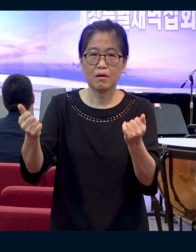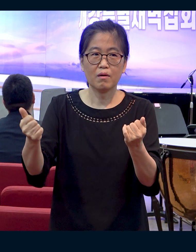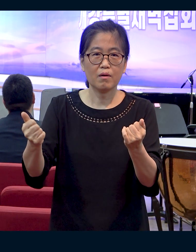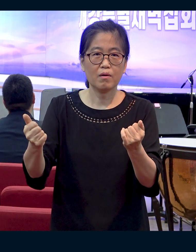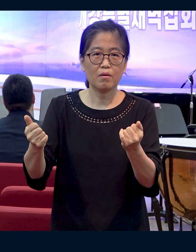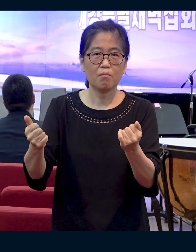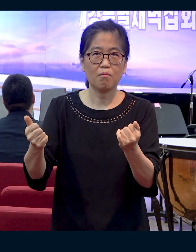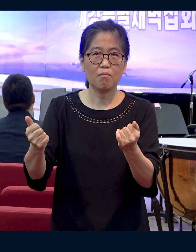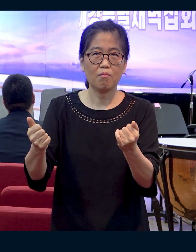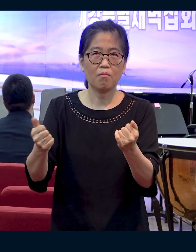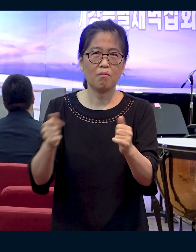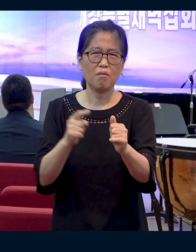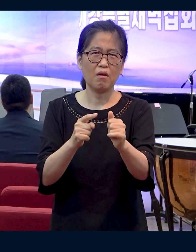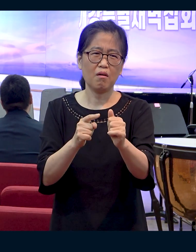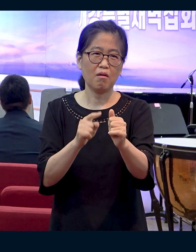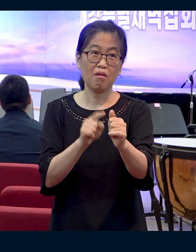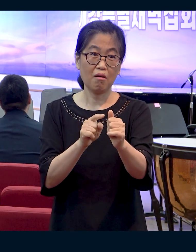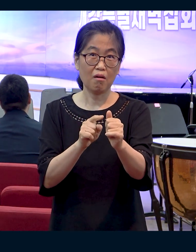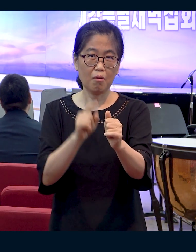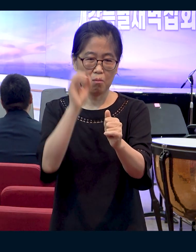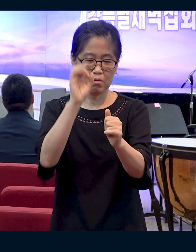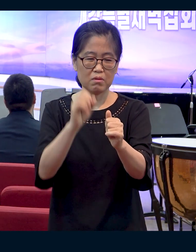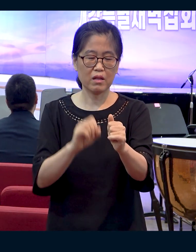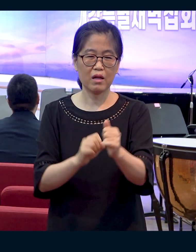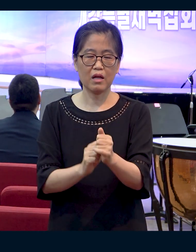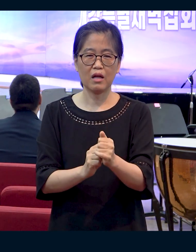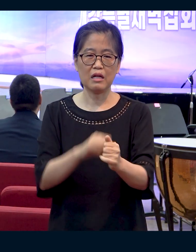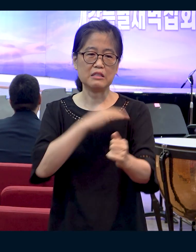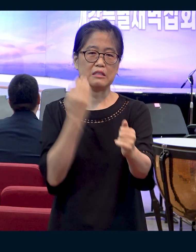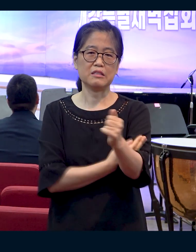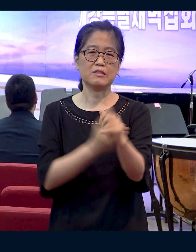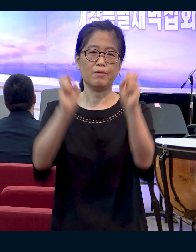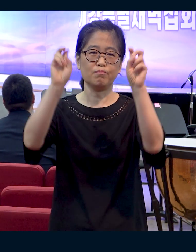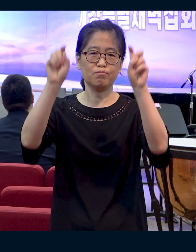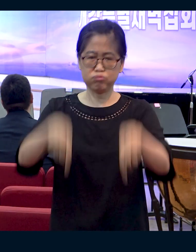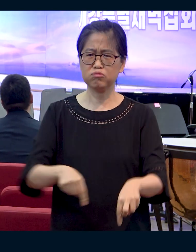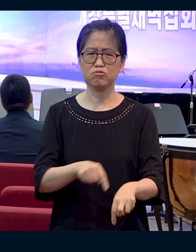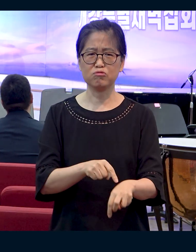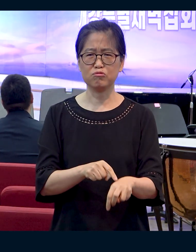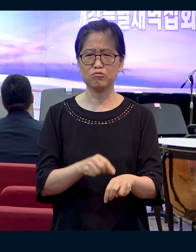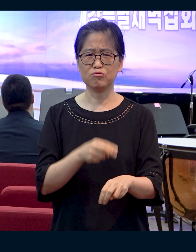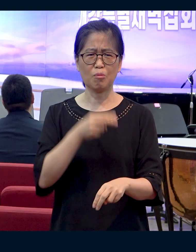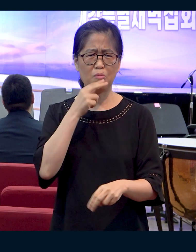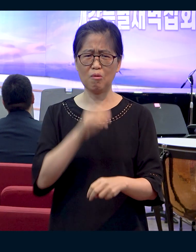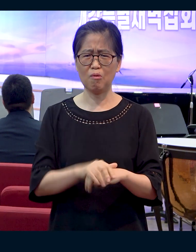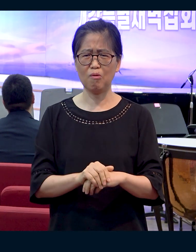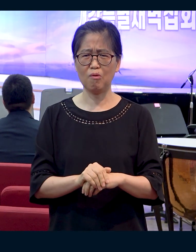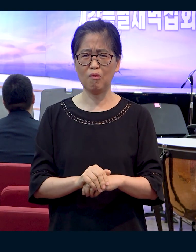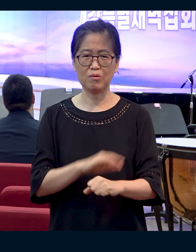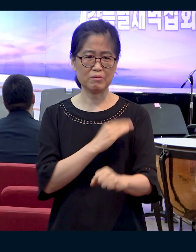갈등하게 하는 그런 사람은 사실은 무능력한 사람입니다. 그건 능력 있는 게 아니에요.